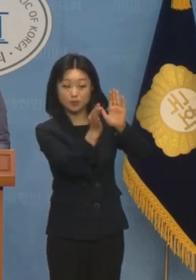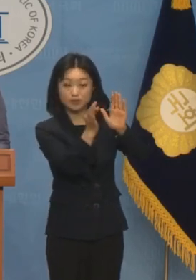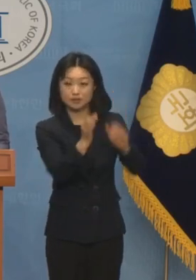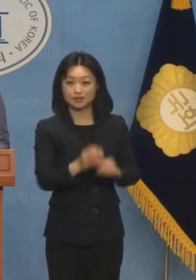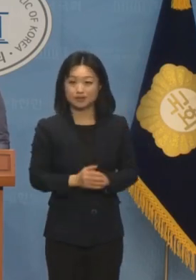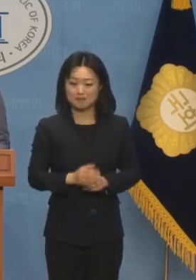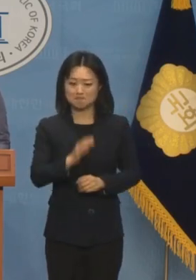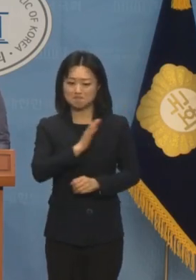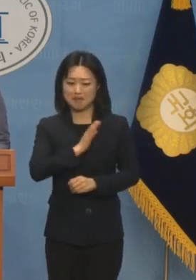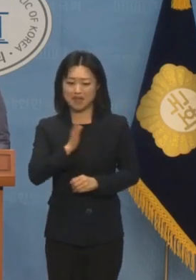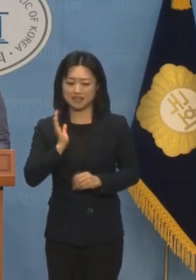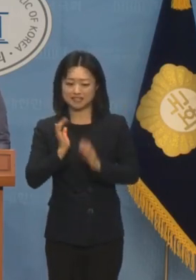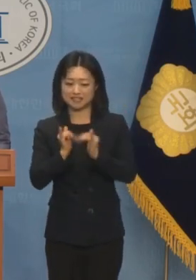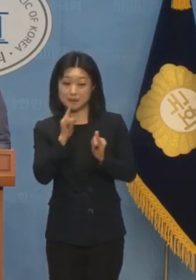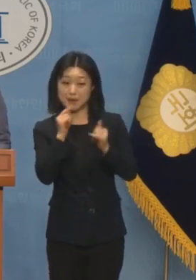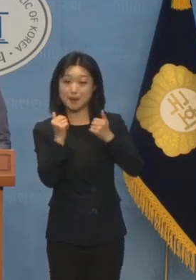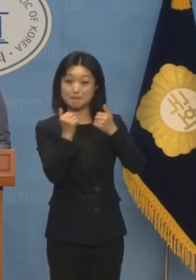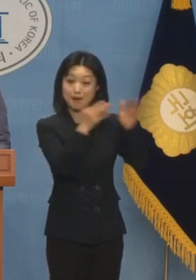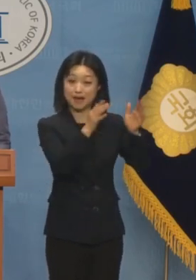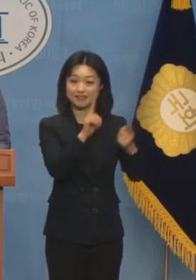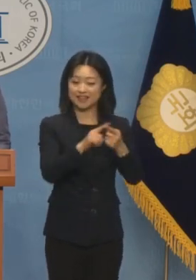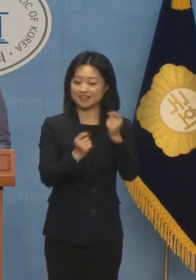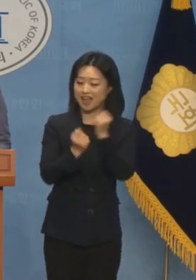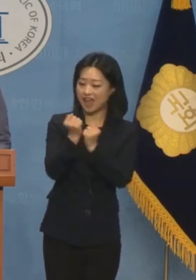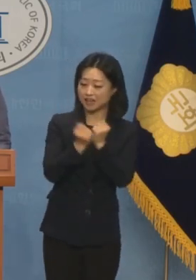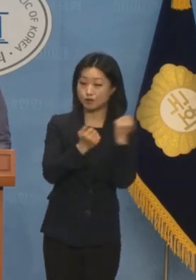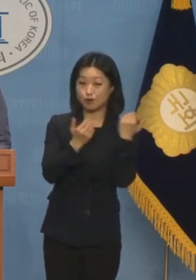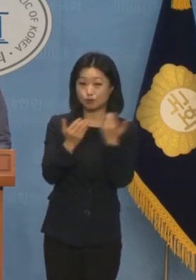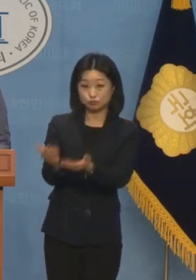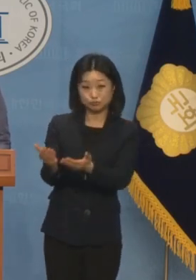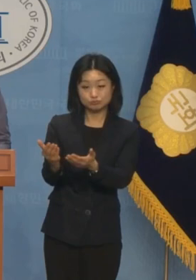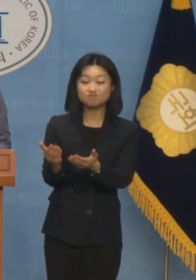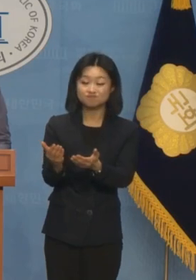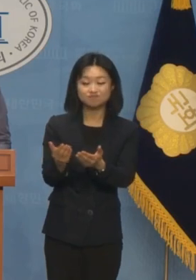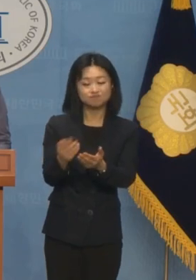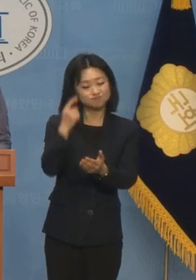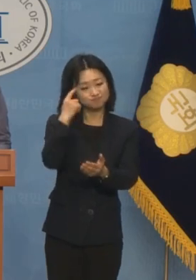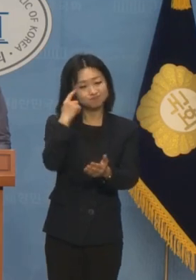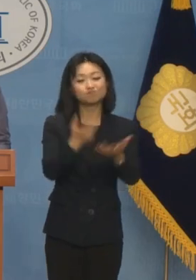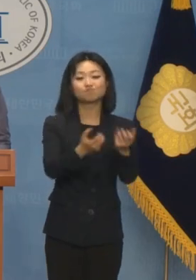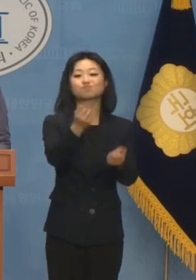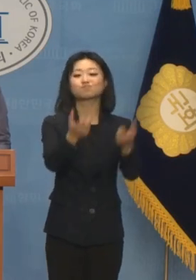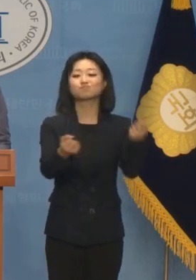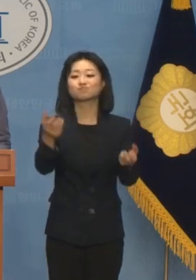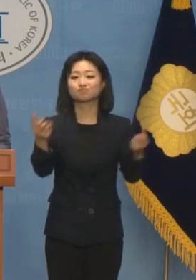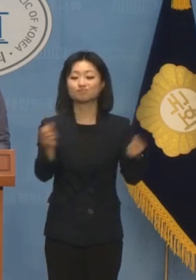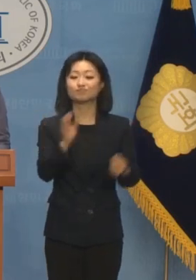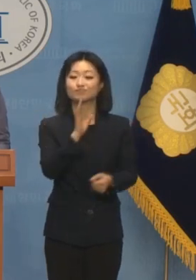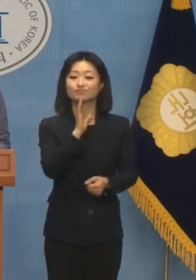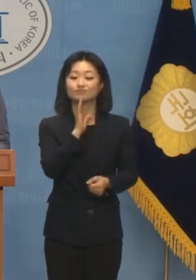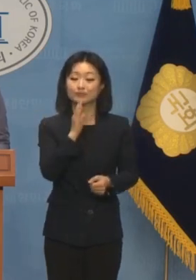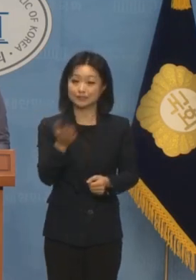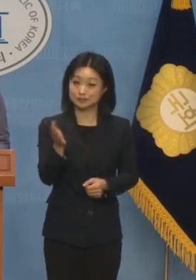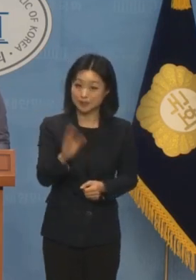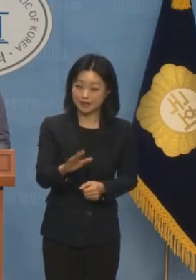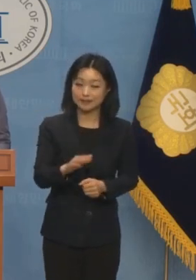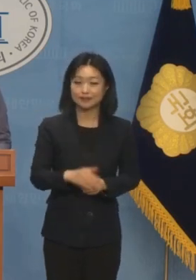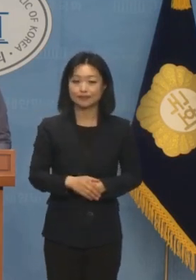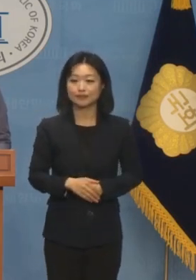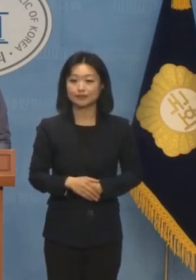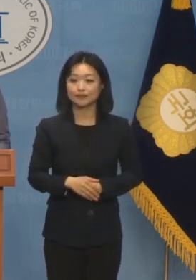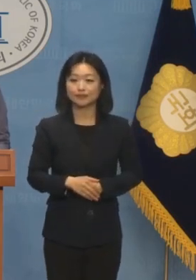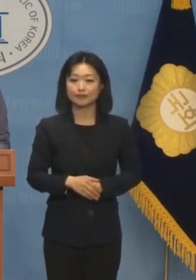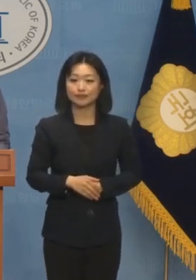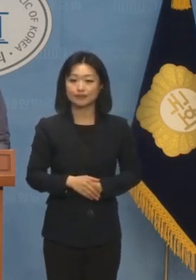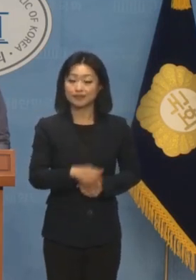배신 등 민감한 표현에 대한 해석이야 각자 제각각일 수 있겠으나 적어도